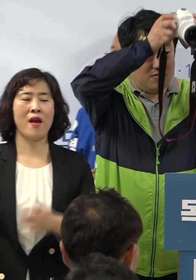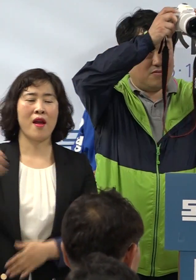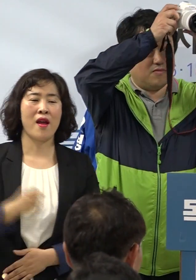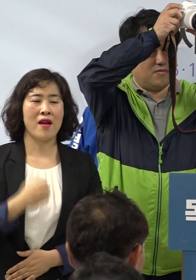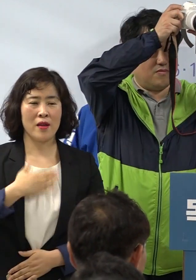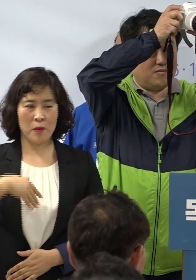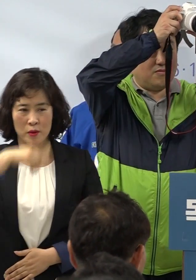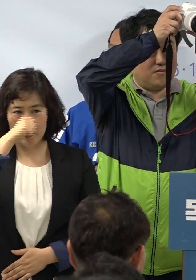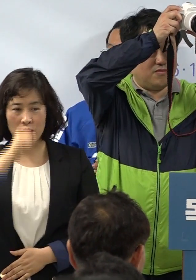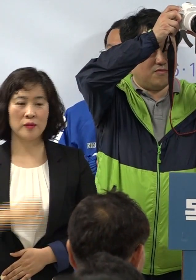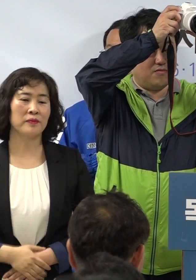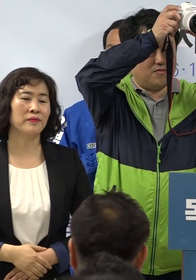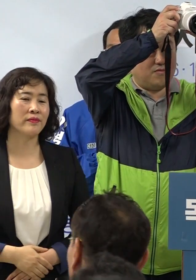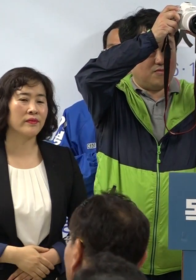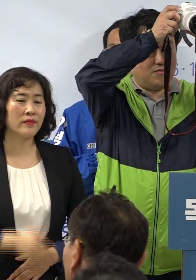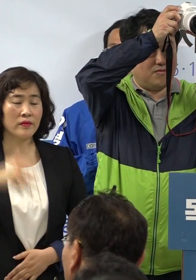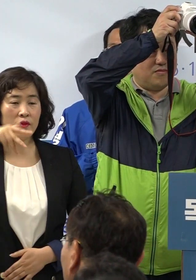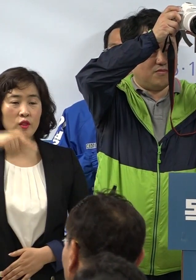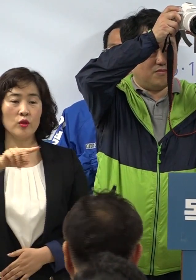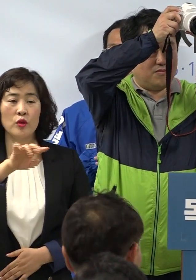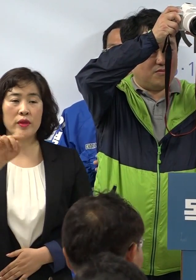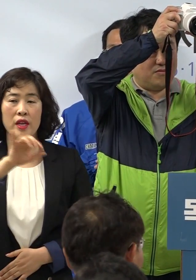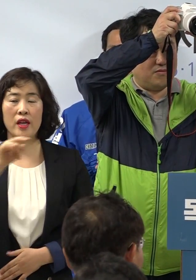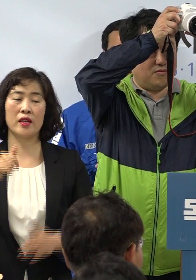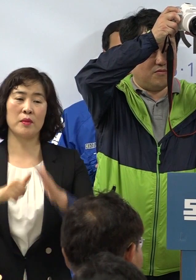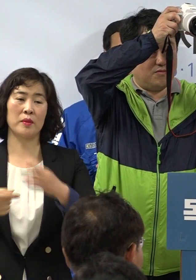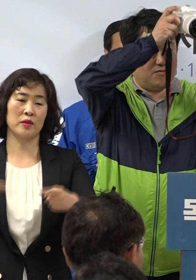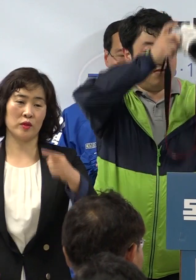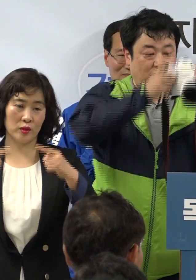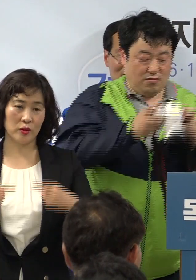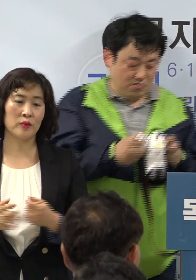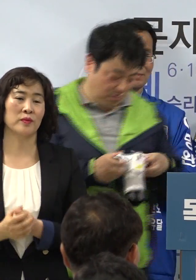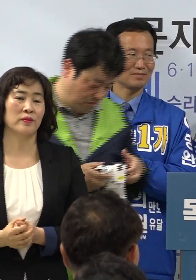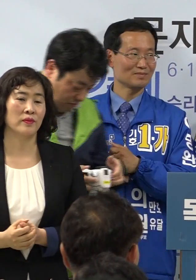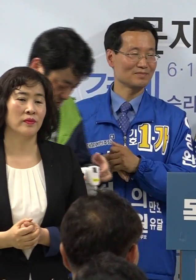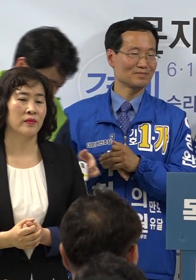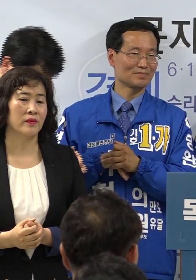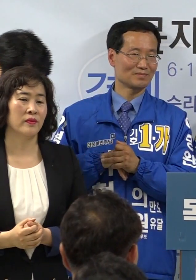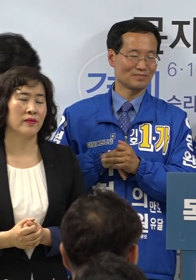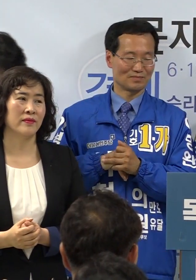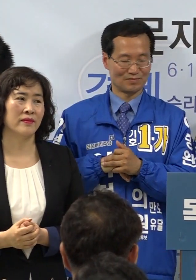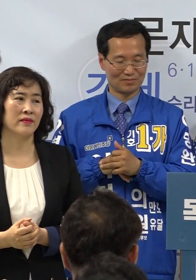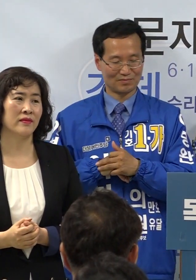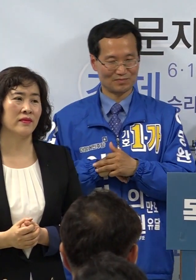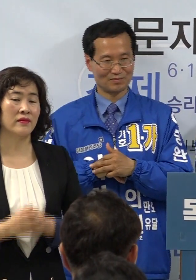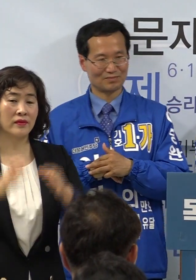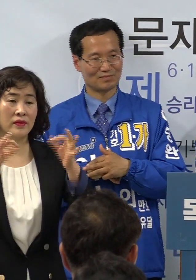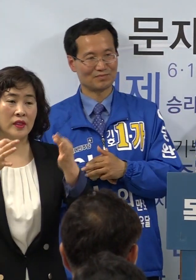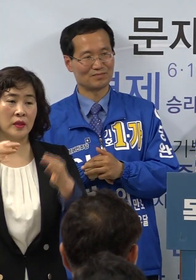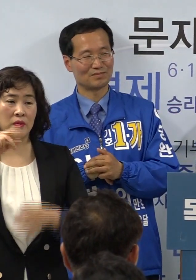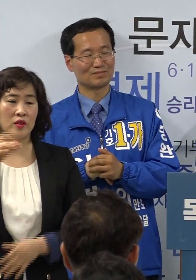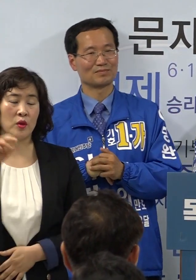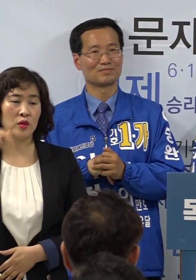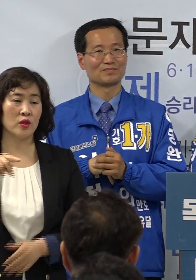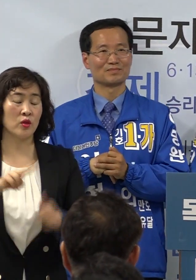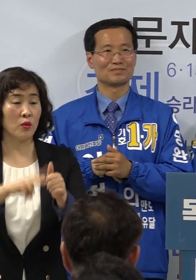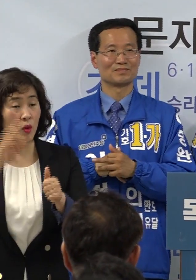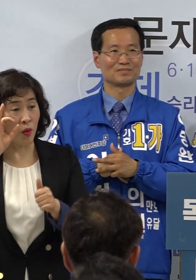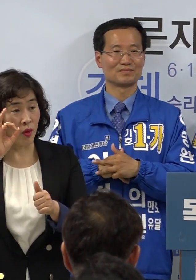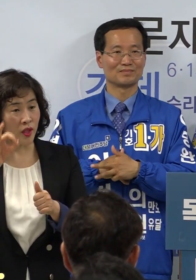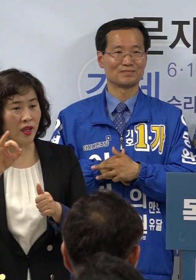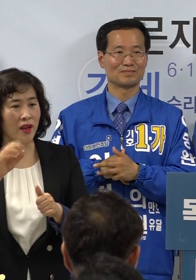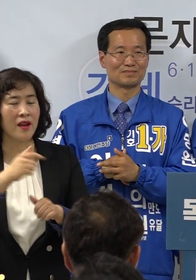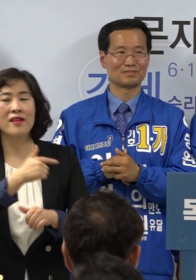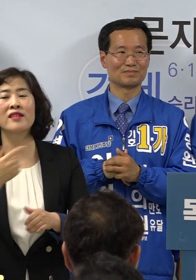기분이 좋습니다. 아, 우리 추미애 대표께서 도와주시고 여기 정말 우리 김종식 후보님 보니까